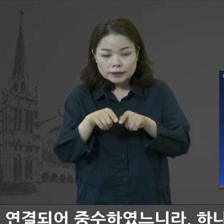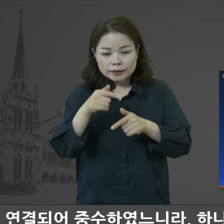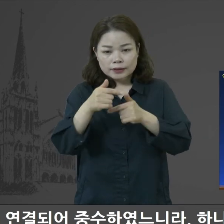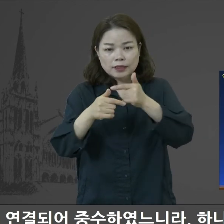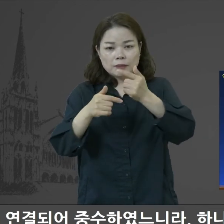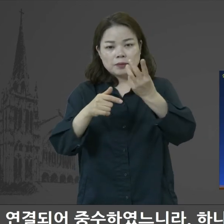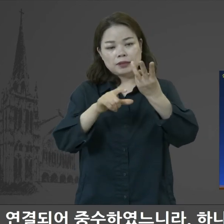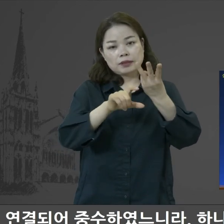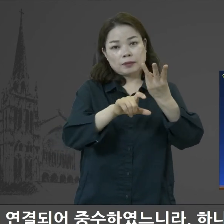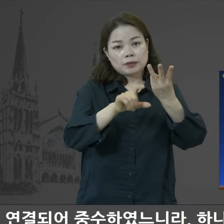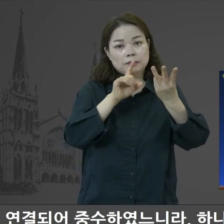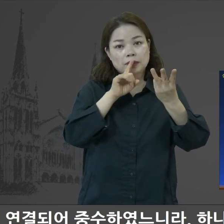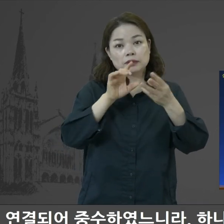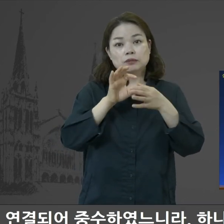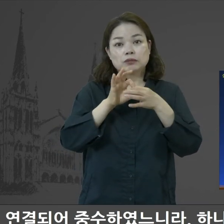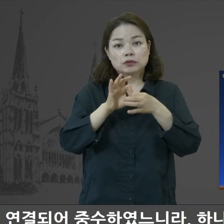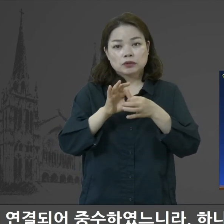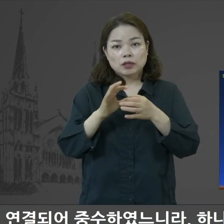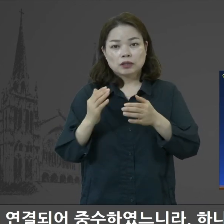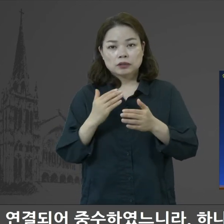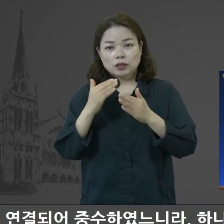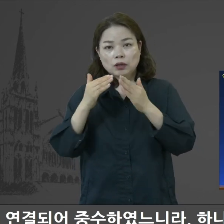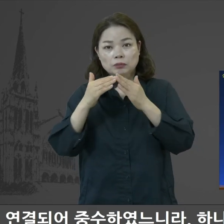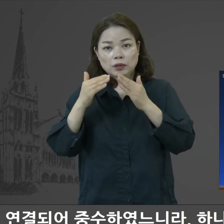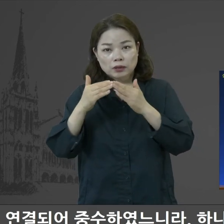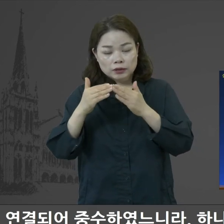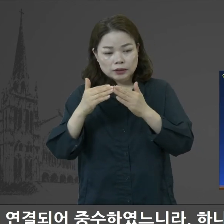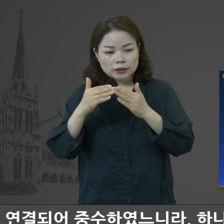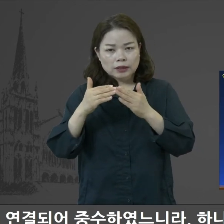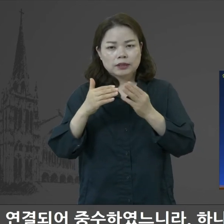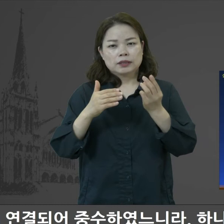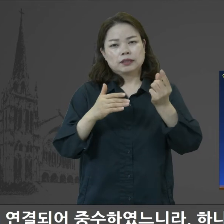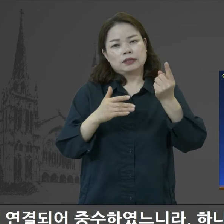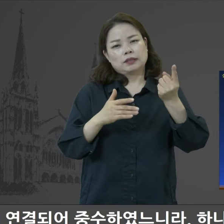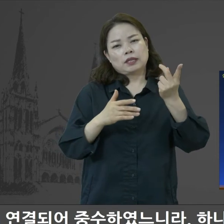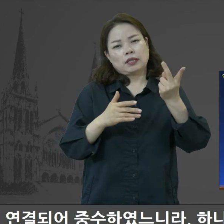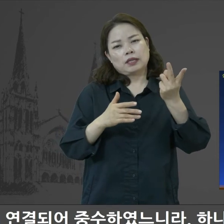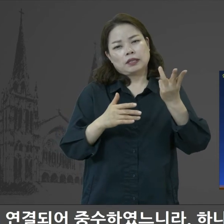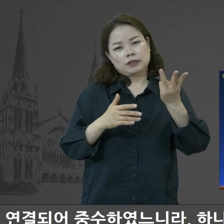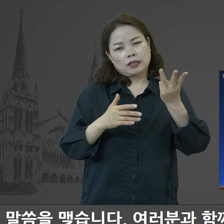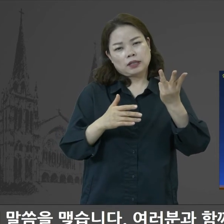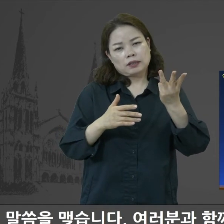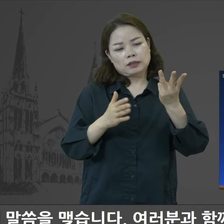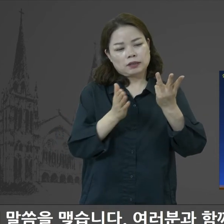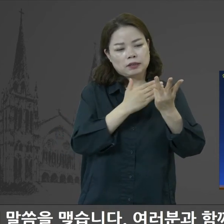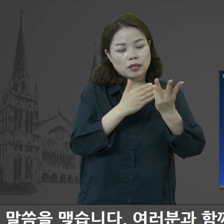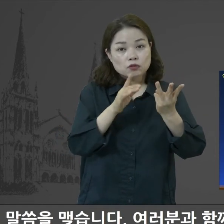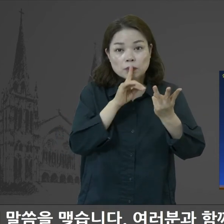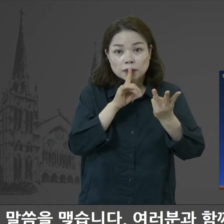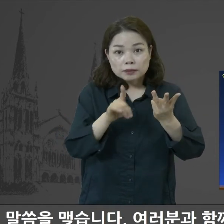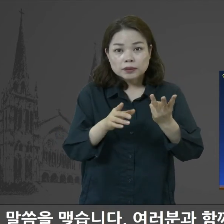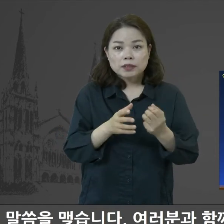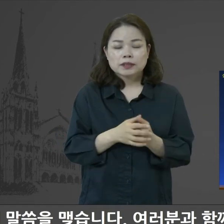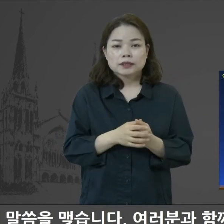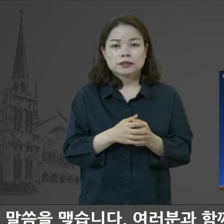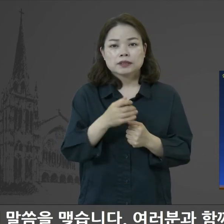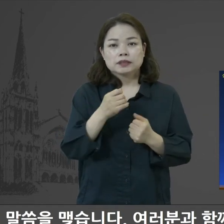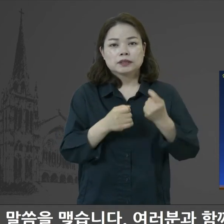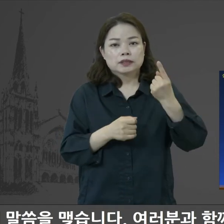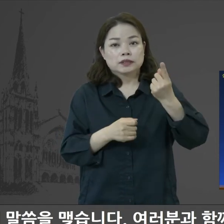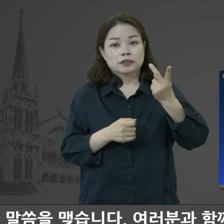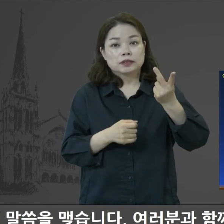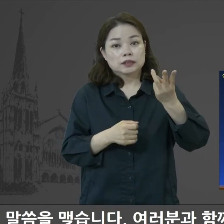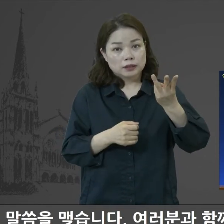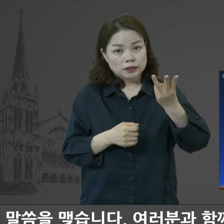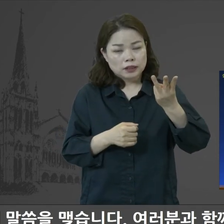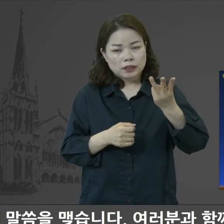느헤미야 3장의 말씀을 통해서 성벽 재건에 담긴 세 가지의 원리를 함께 나누었습니다. 저는 이 세 가지의